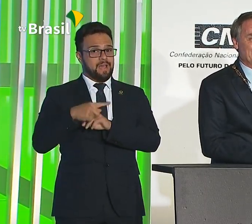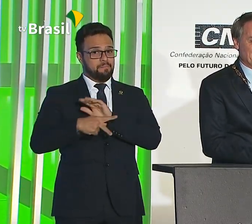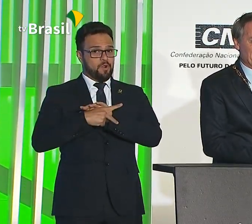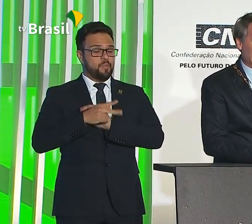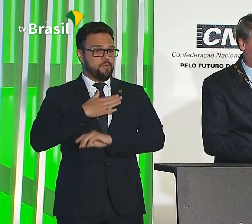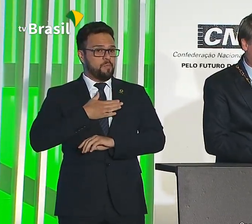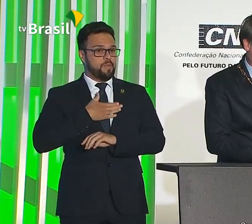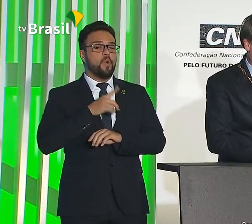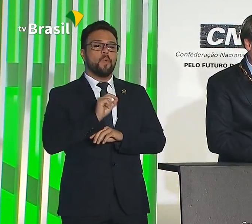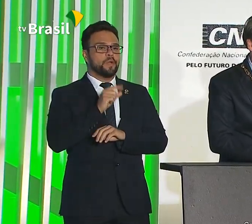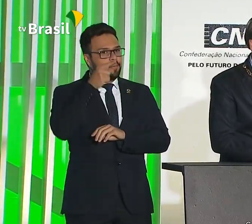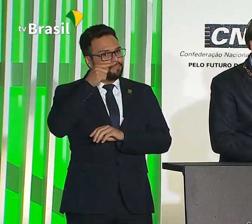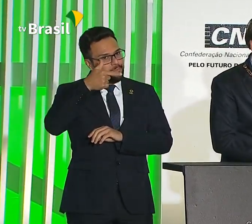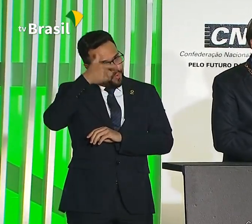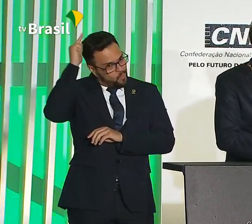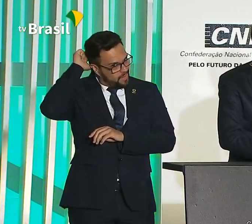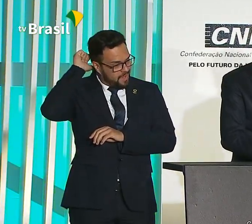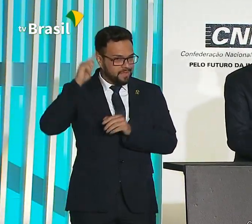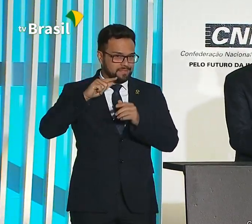economia portuguesa